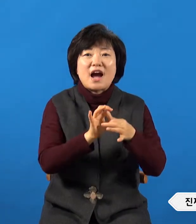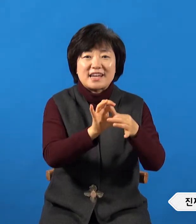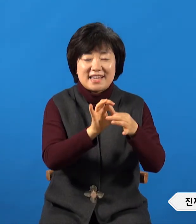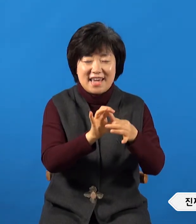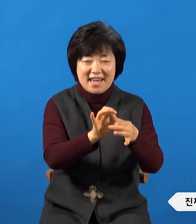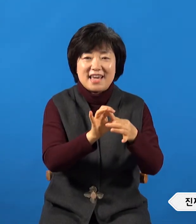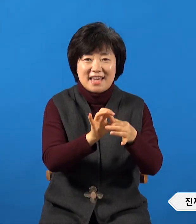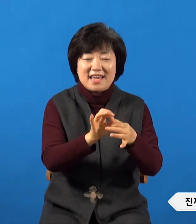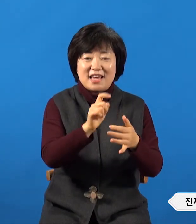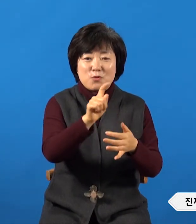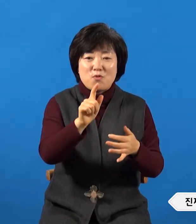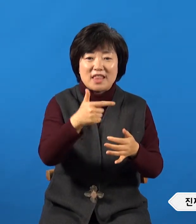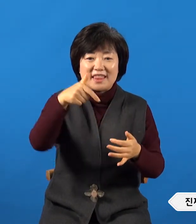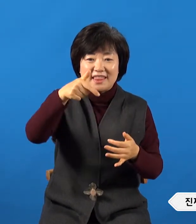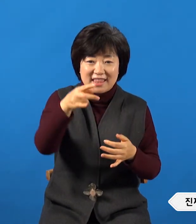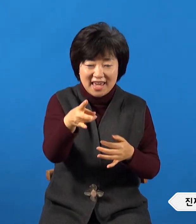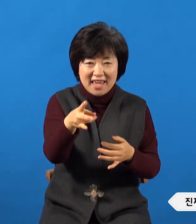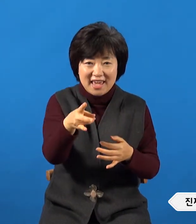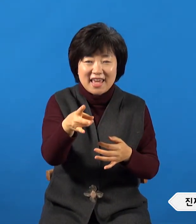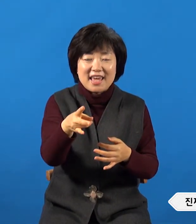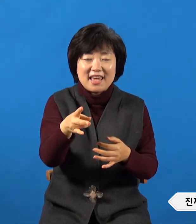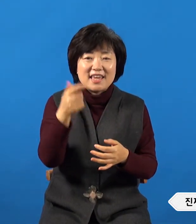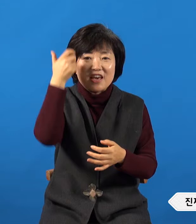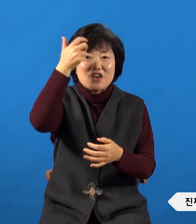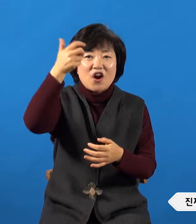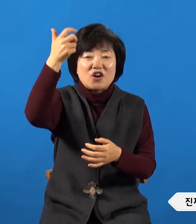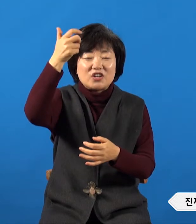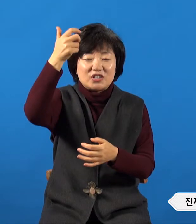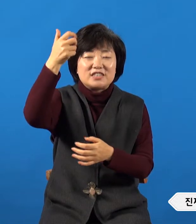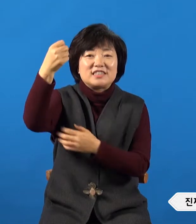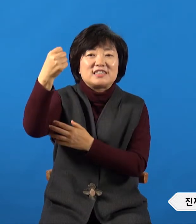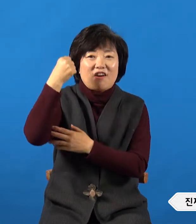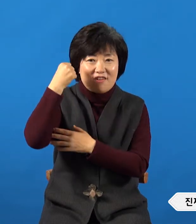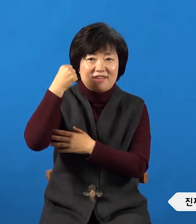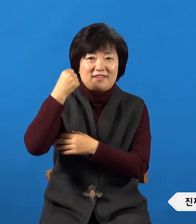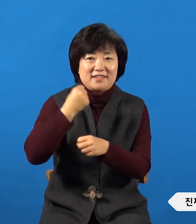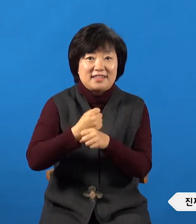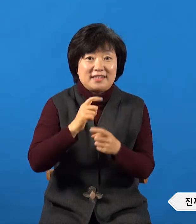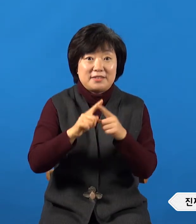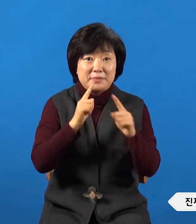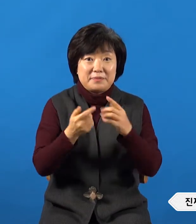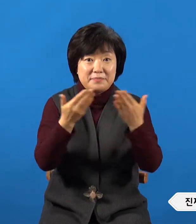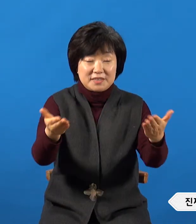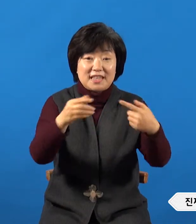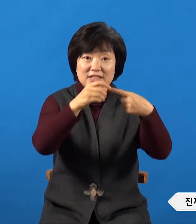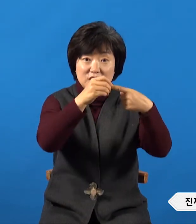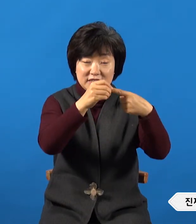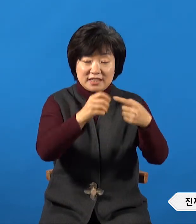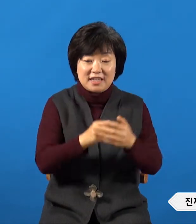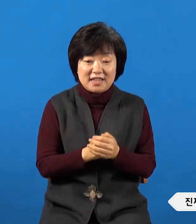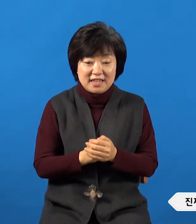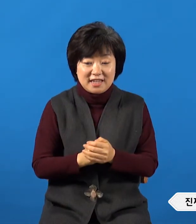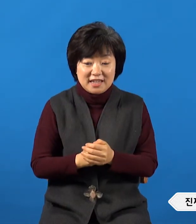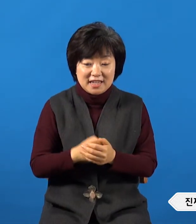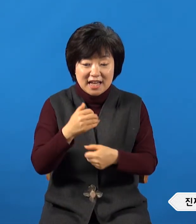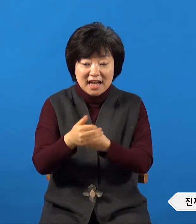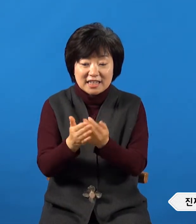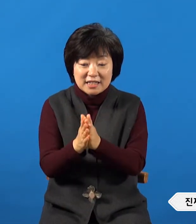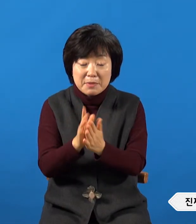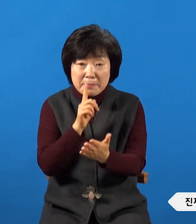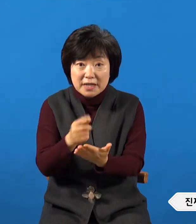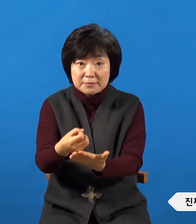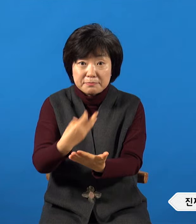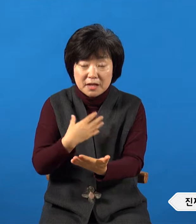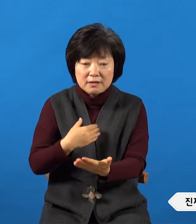관계의 영성, 하나님이 주시는 말씀을 함께 나누어 봅니다. 첫째로 성경은 우리에게